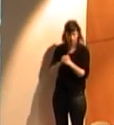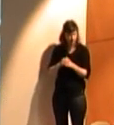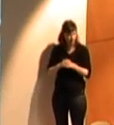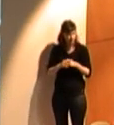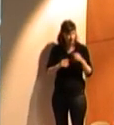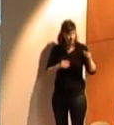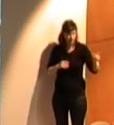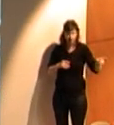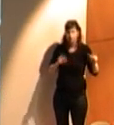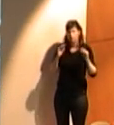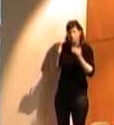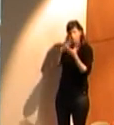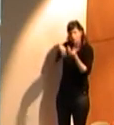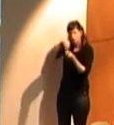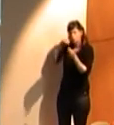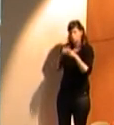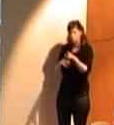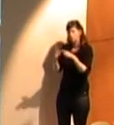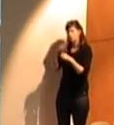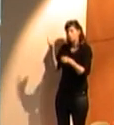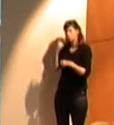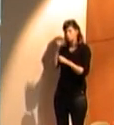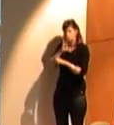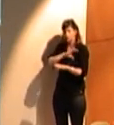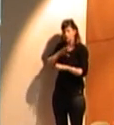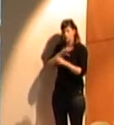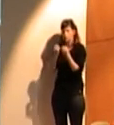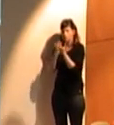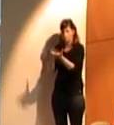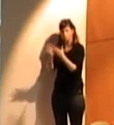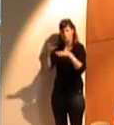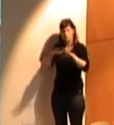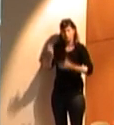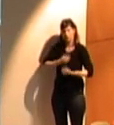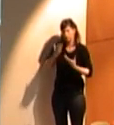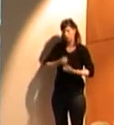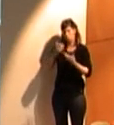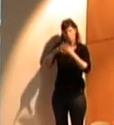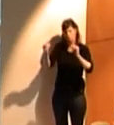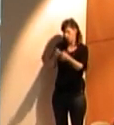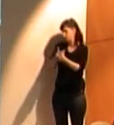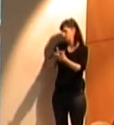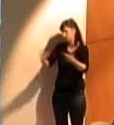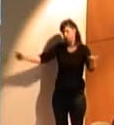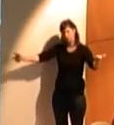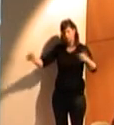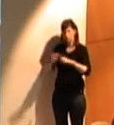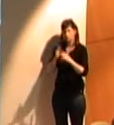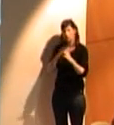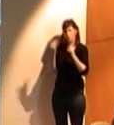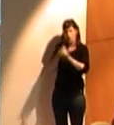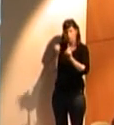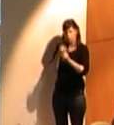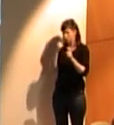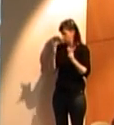Après, c'est vrai qu'on a essayé à chaque fois d'offrir une diversité de moyens d'expression auprès des participants pour que chacun puisse trouver